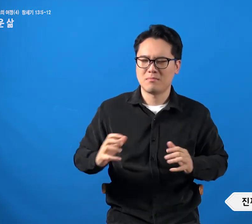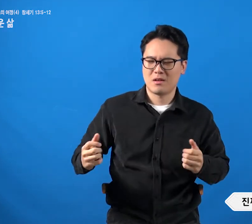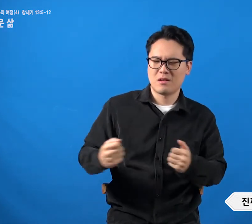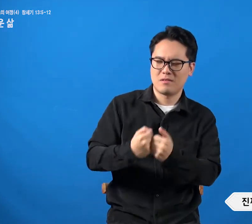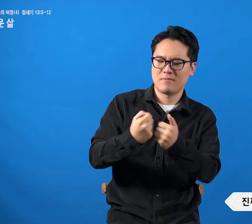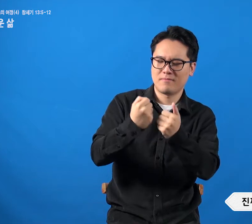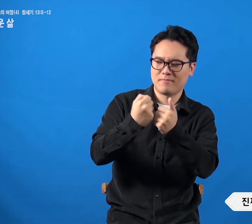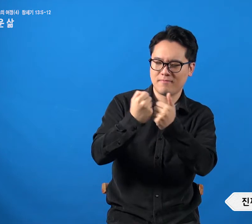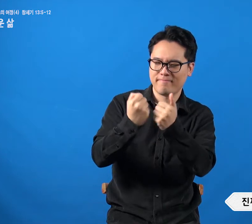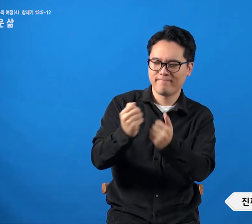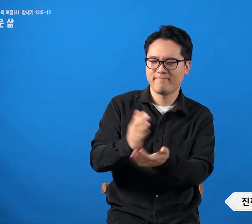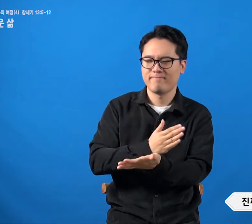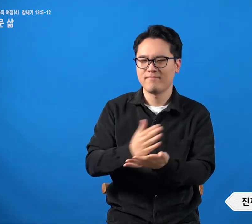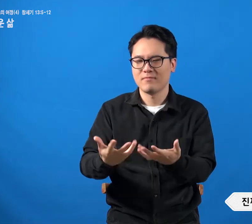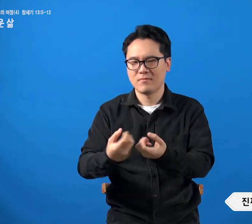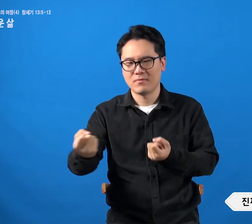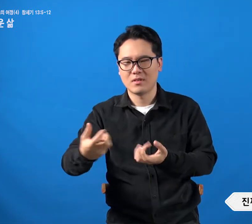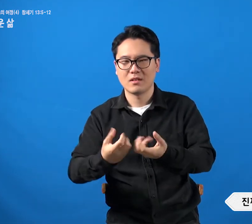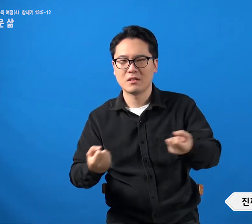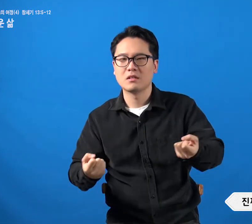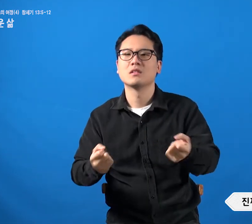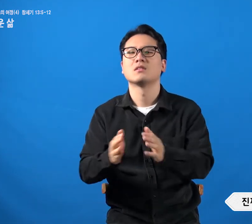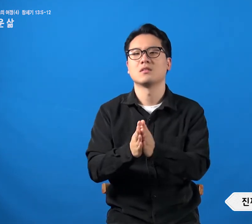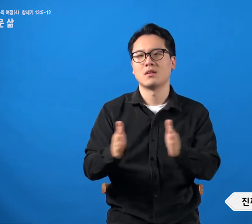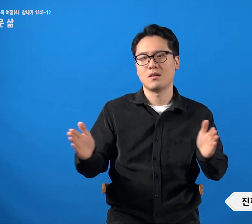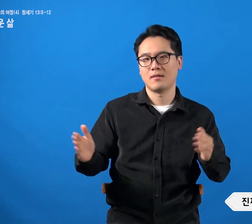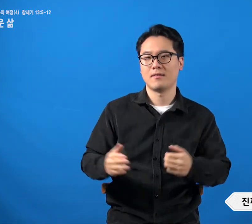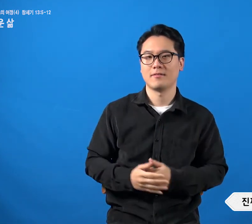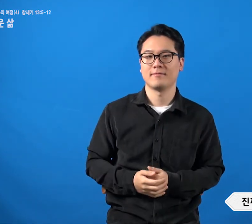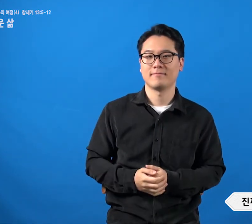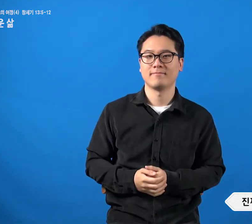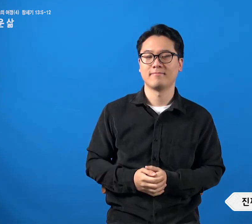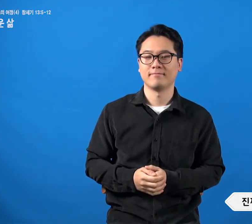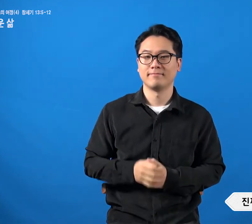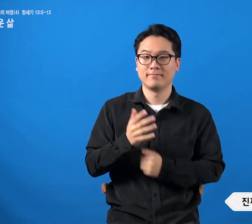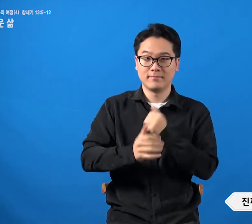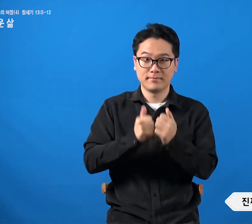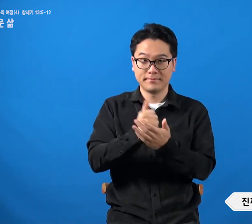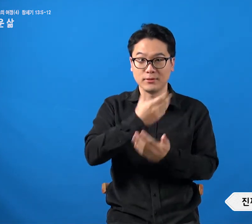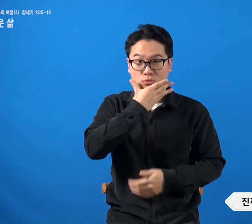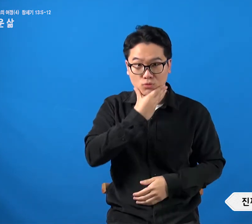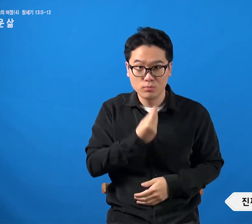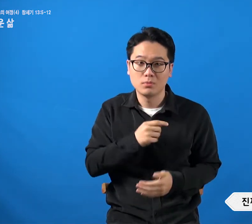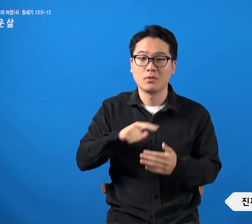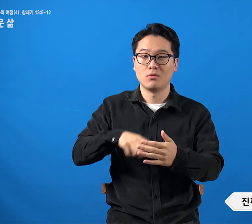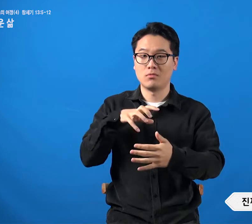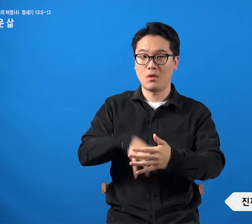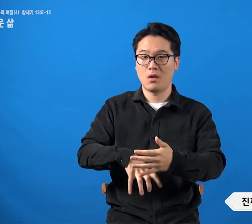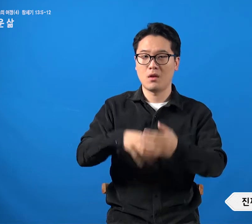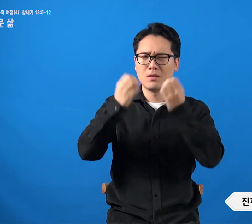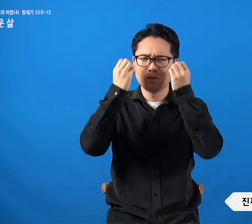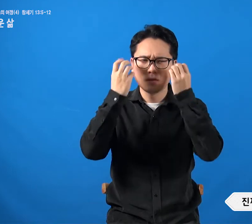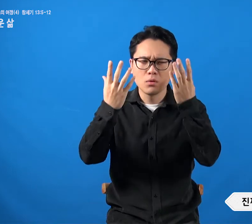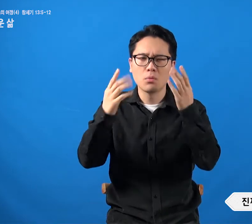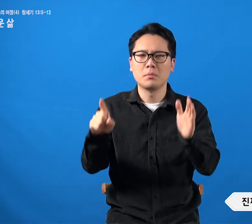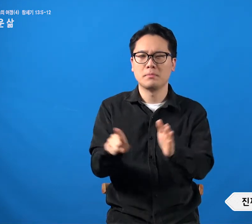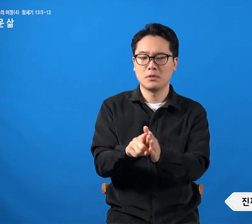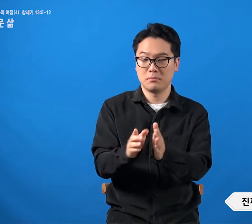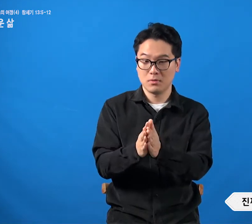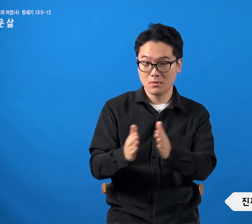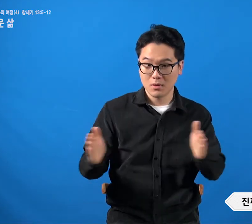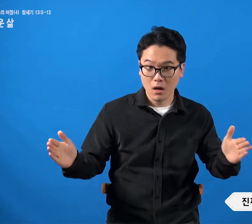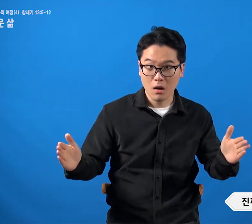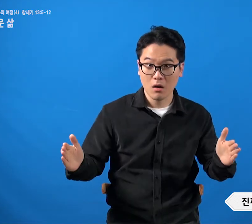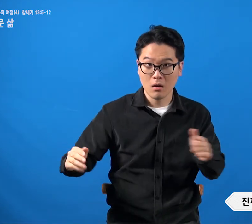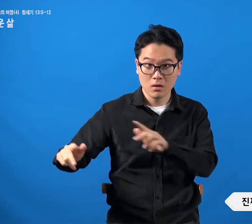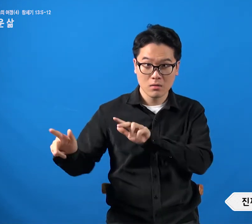시작되는 모습을 말씀하고 있습니다. 하나님의 축복 가운데 새로워진 믿음의 시작이었습니다.